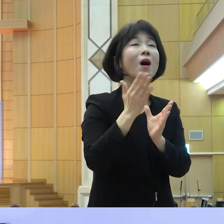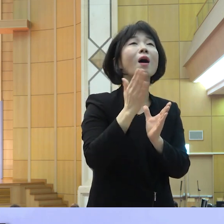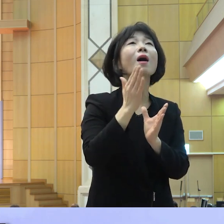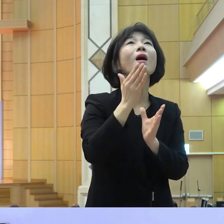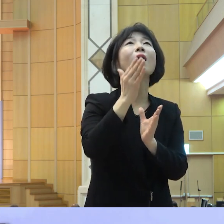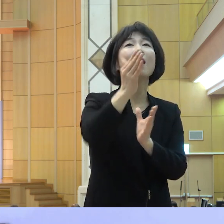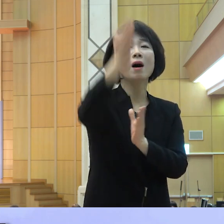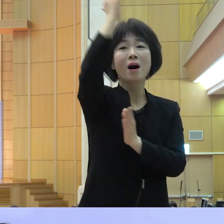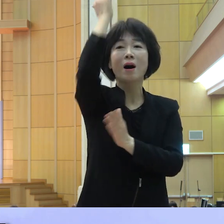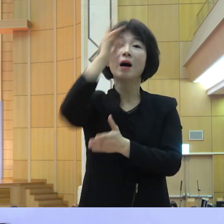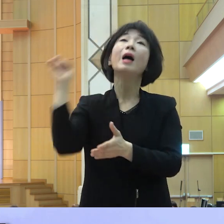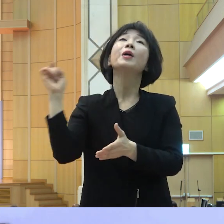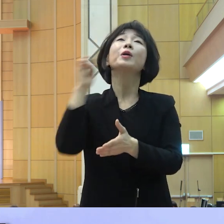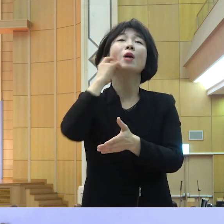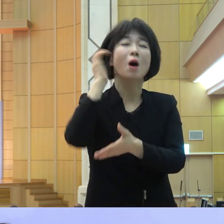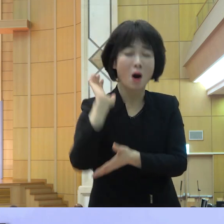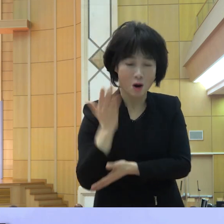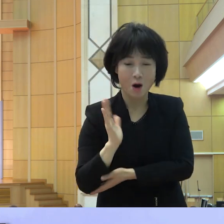영광